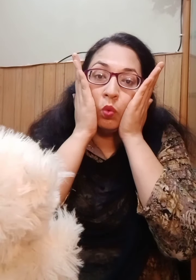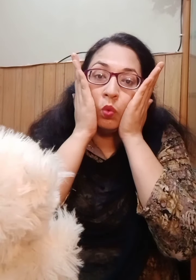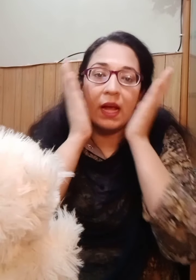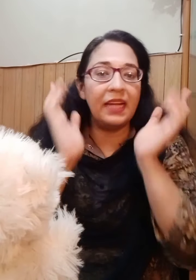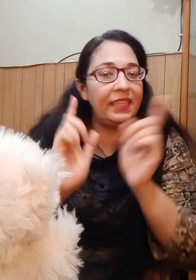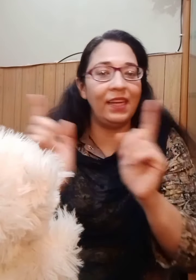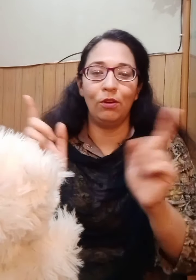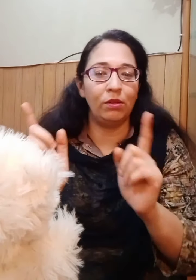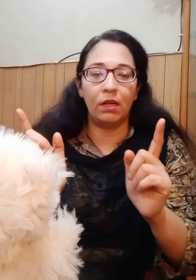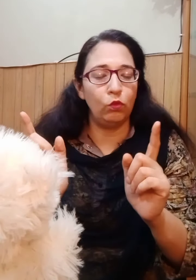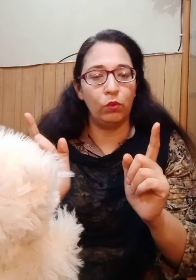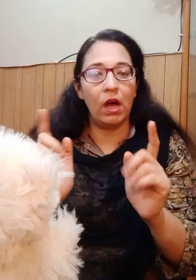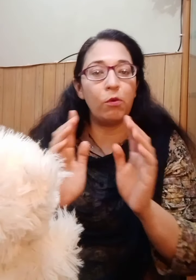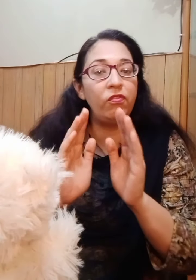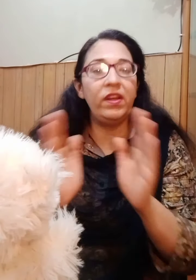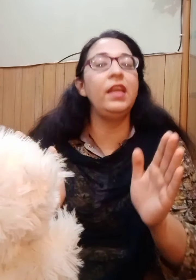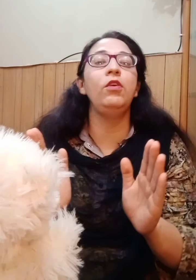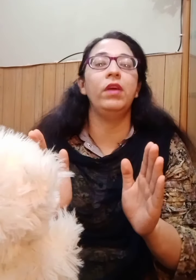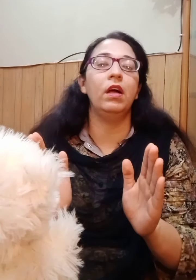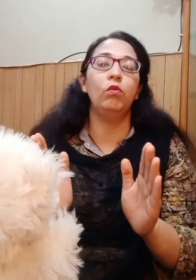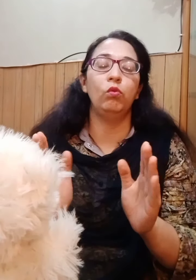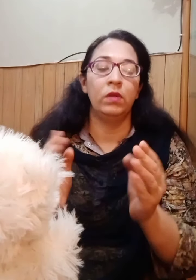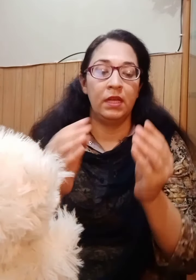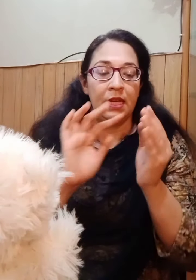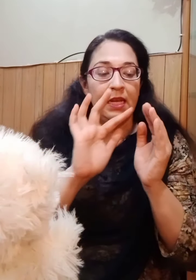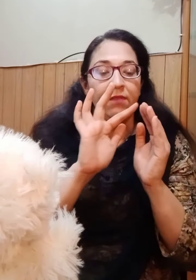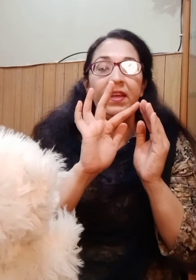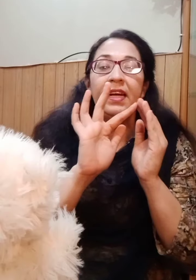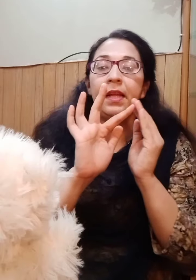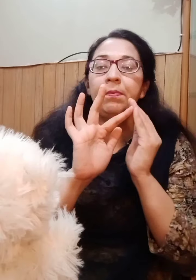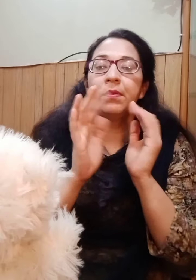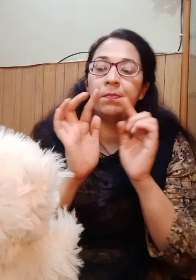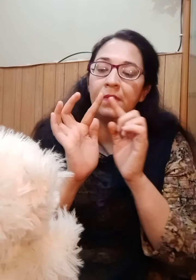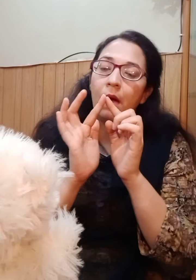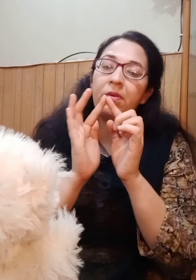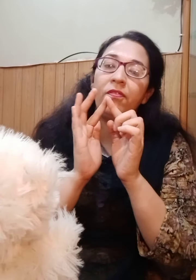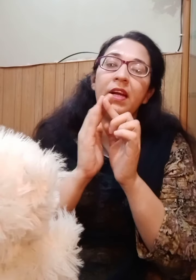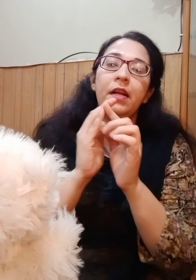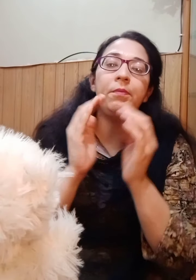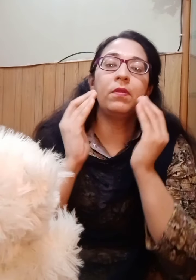नहीं होता इसलिए टिप्स टिप्स